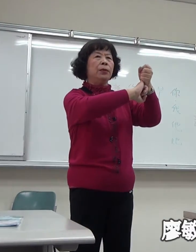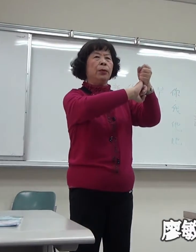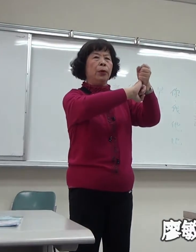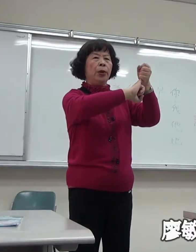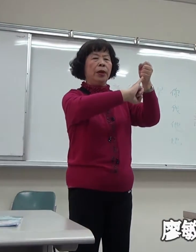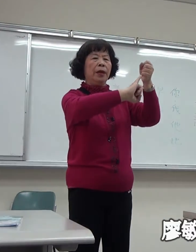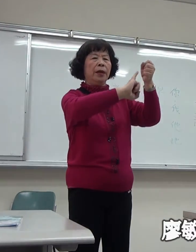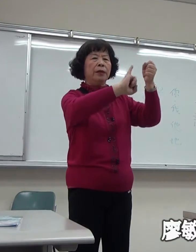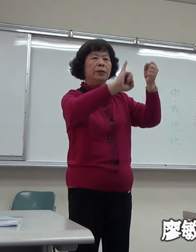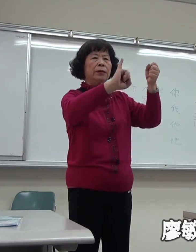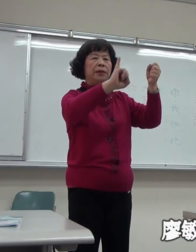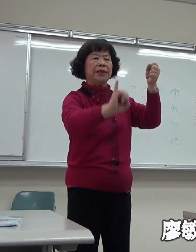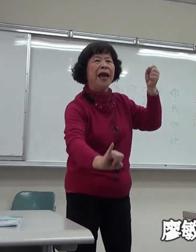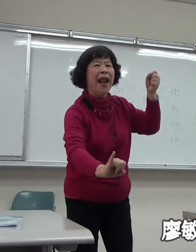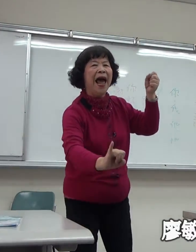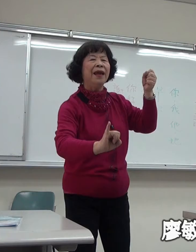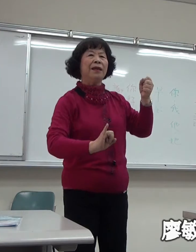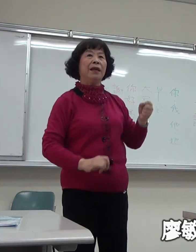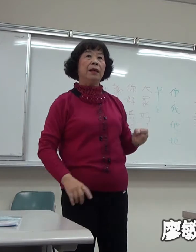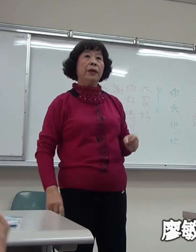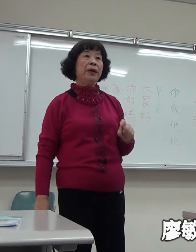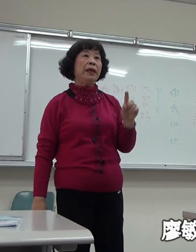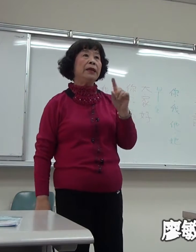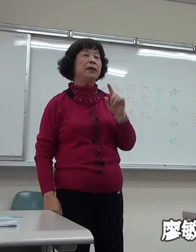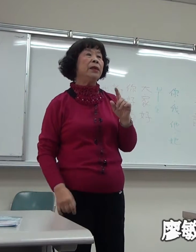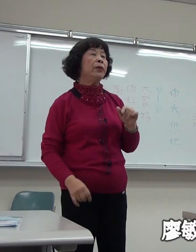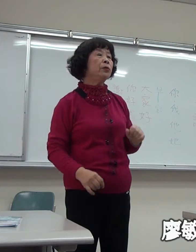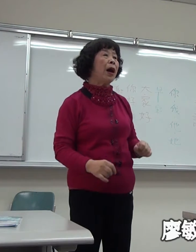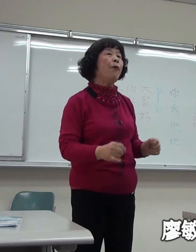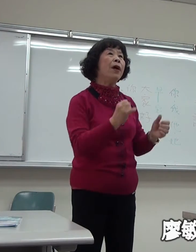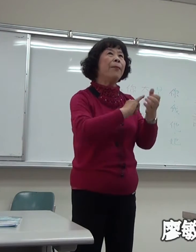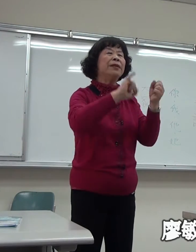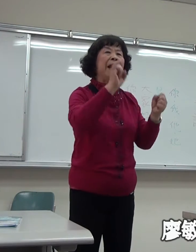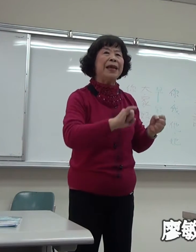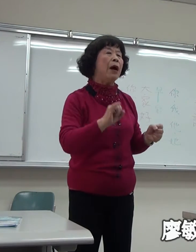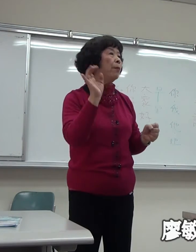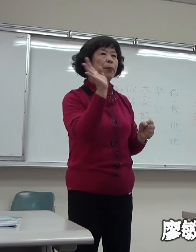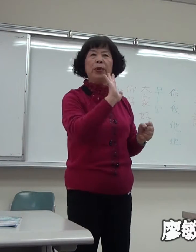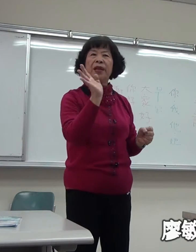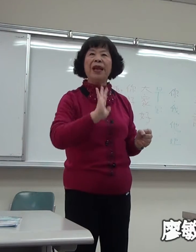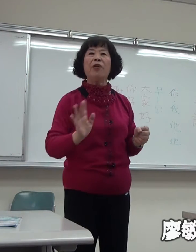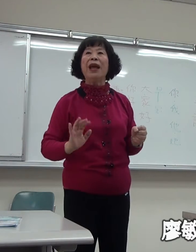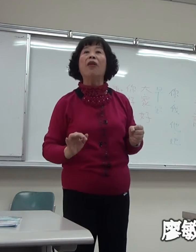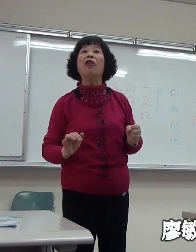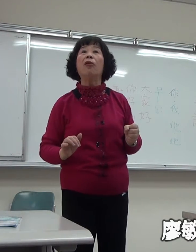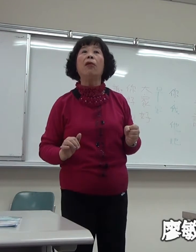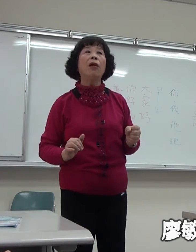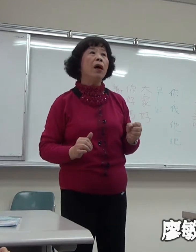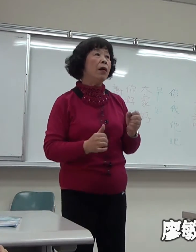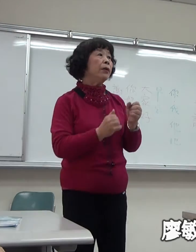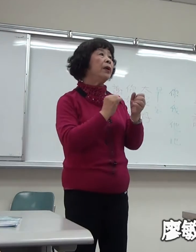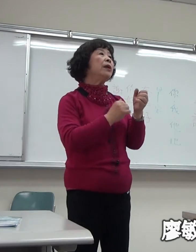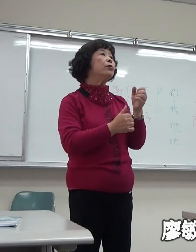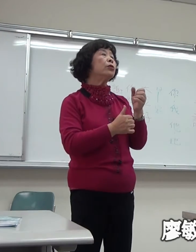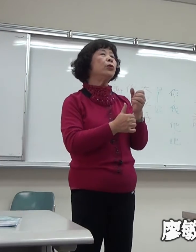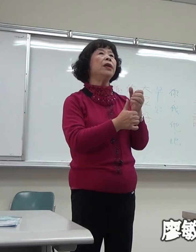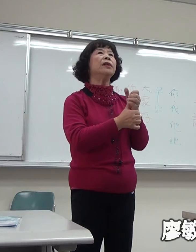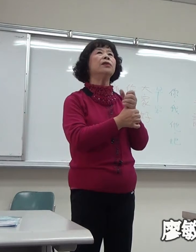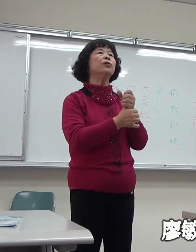女下来，因为你会说啊，我要不要再摇？不一定要摇了，哦，因为你说孙女孙